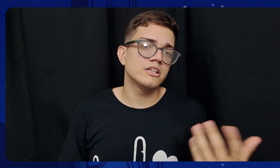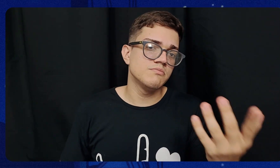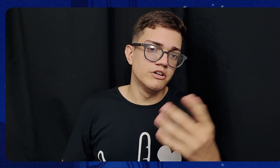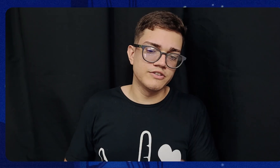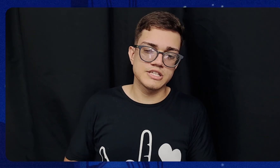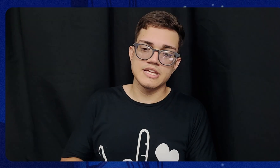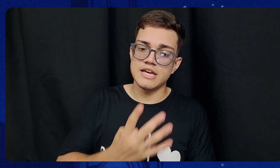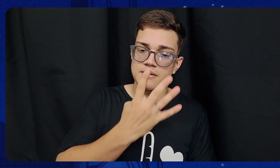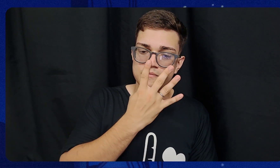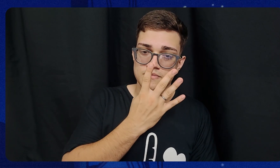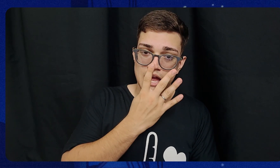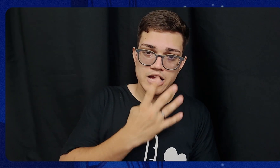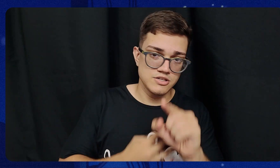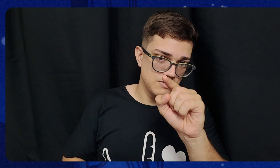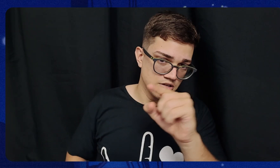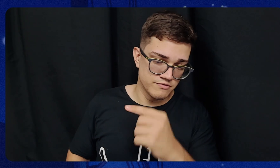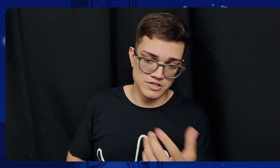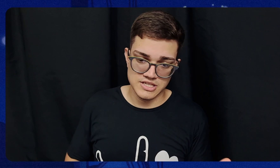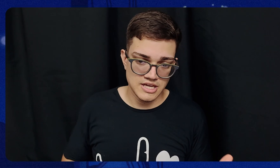Ou admiro você.